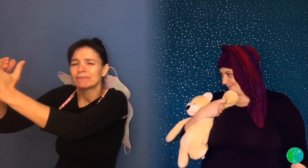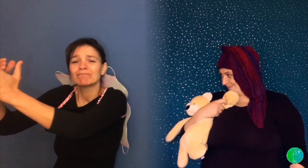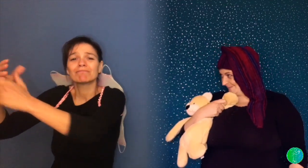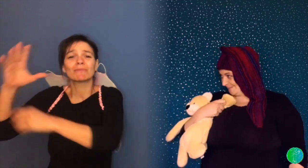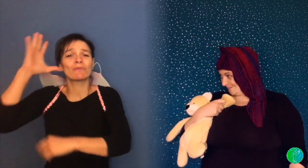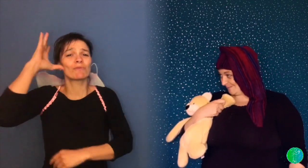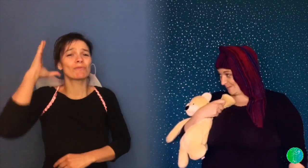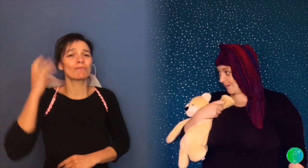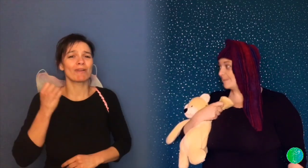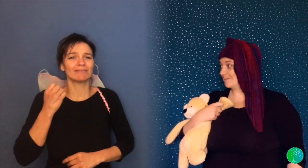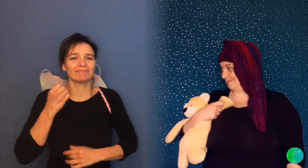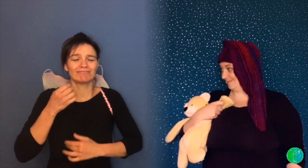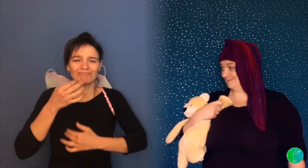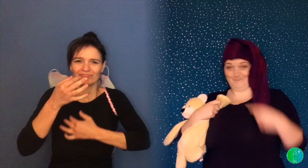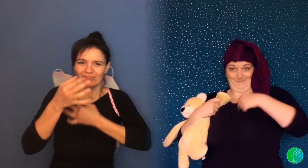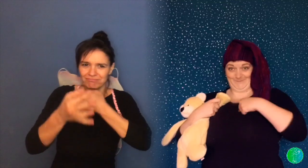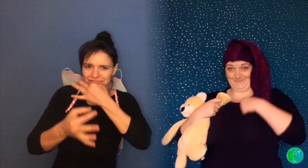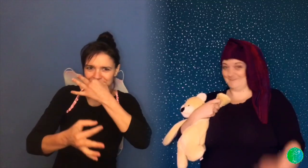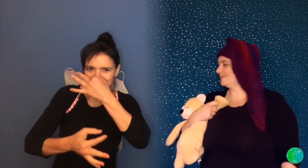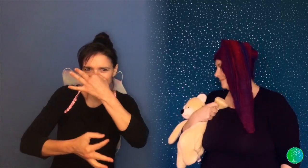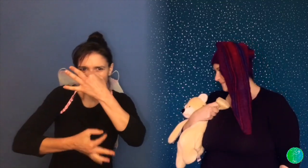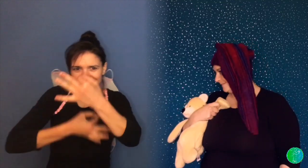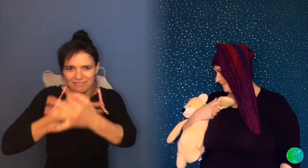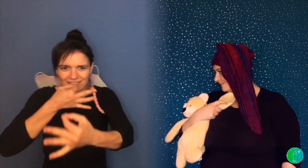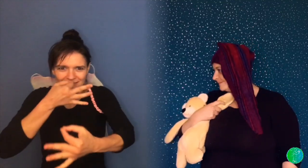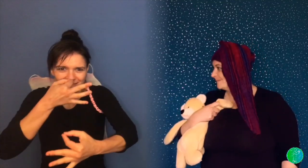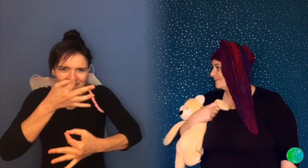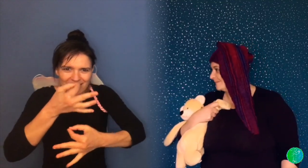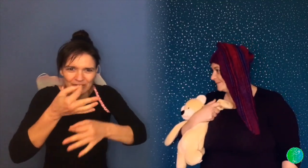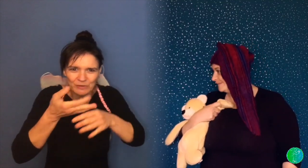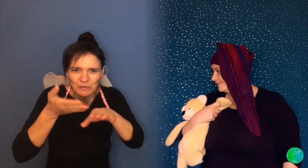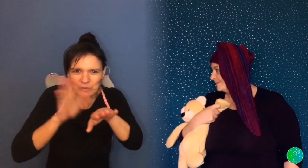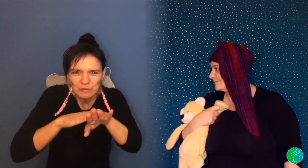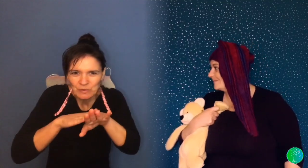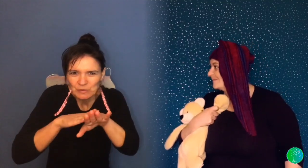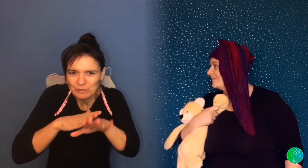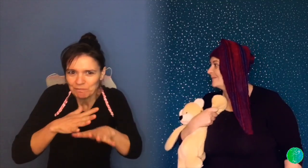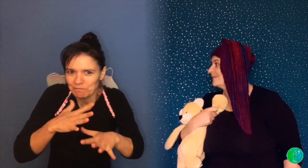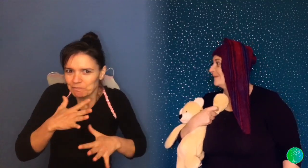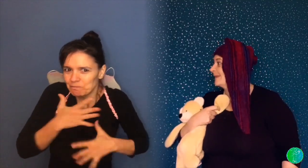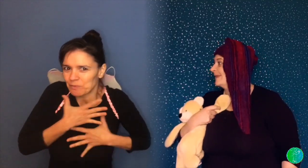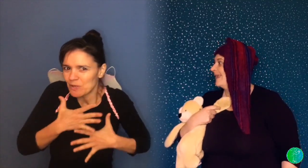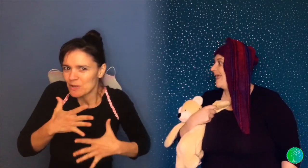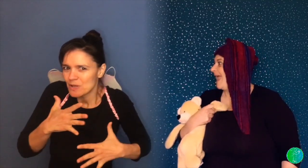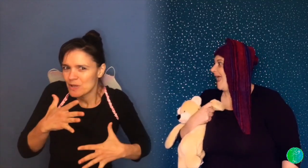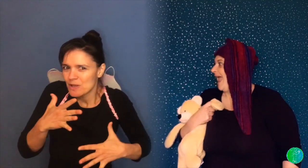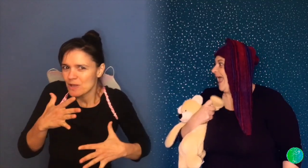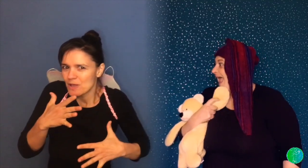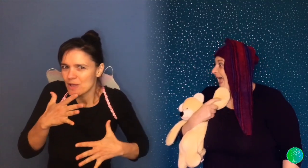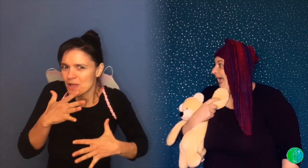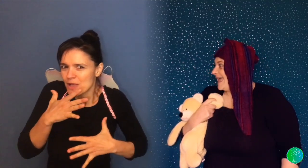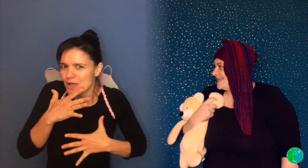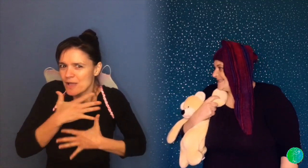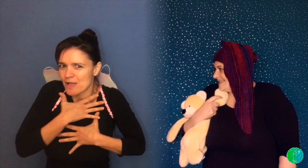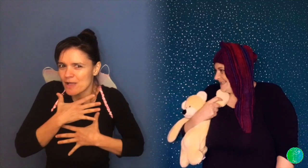Il fait bien noir dehors lorsque Gomez commence à lire une histoire qui fait